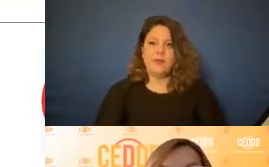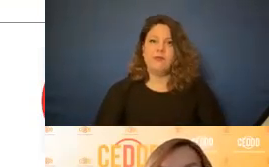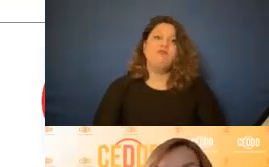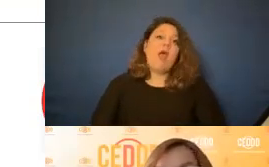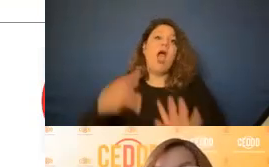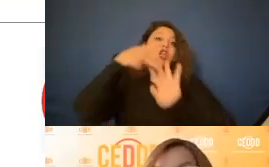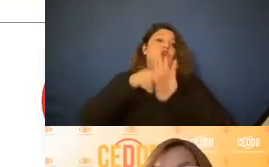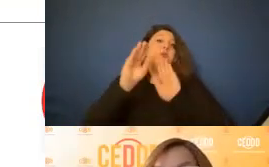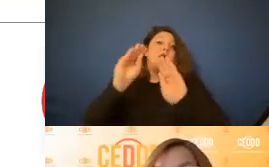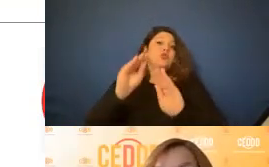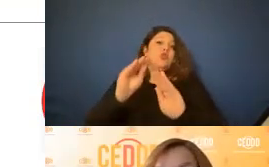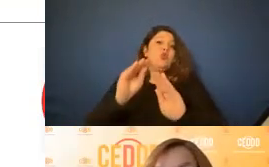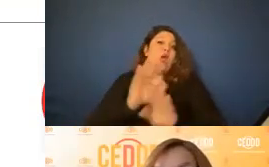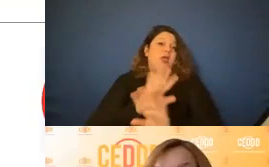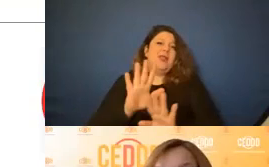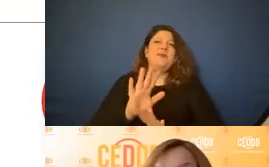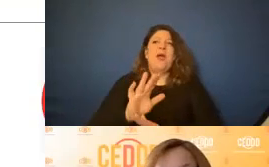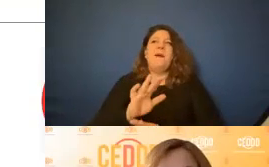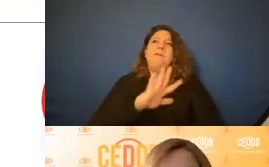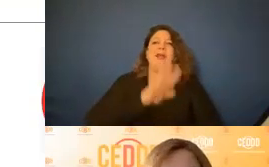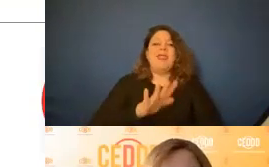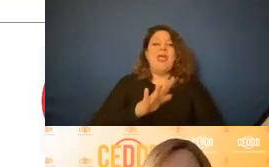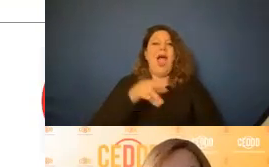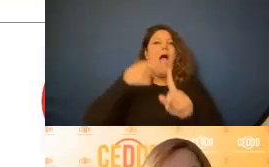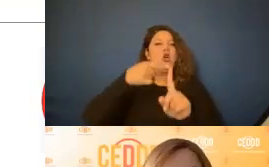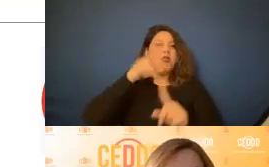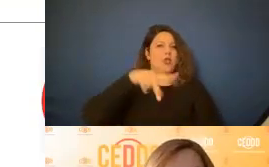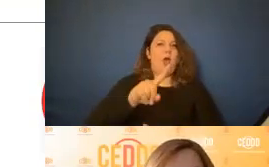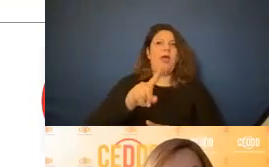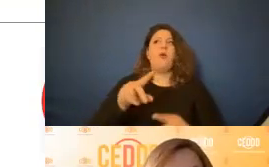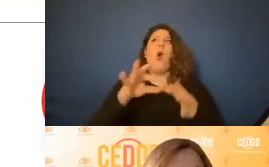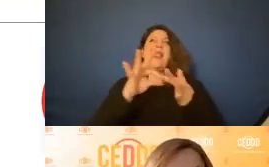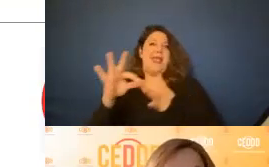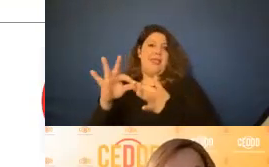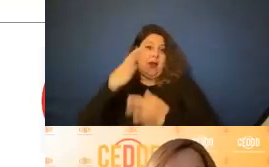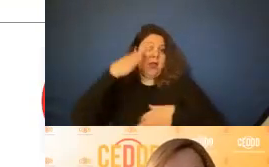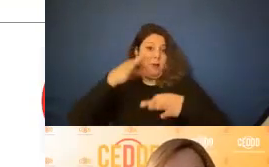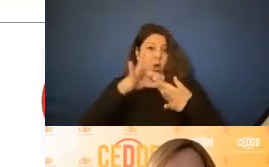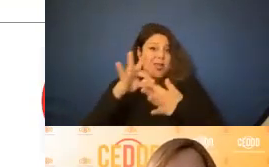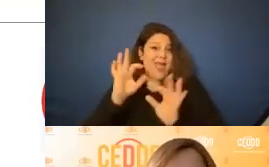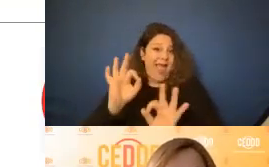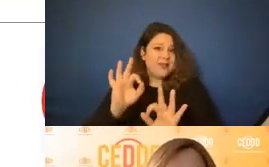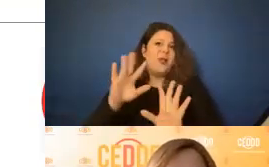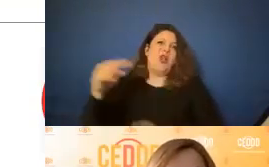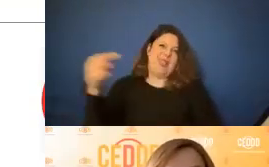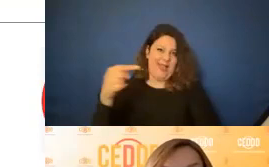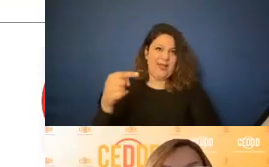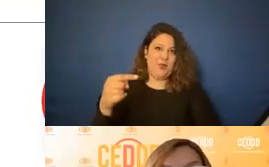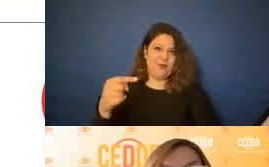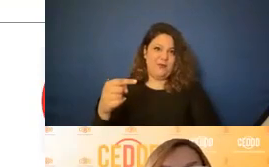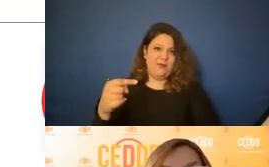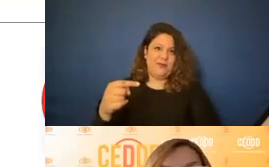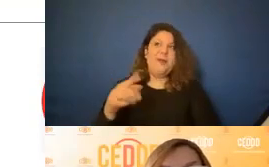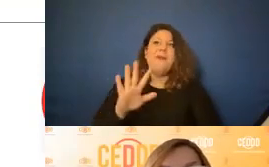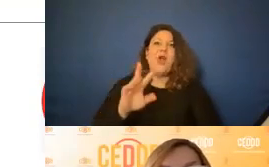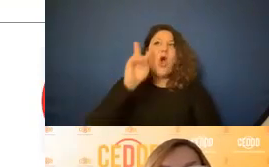normas. No se ve como un acosador, sino como un líder, que en realidad lo es, pero negativo, porque está haciendo daño, ¿no? Pero se ve justo al revés, ¿no? Es